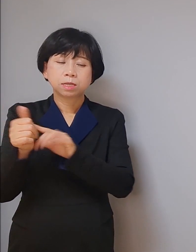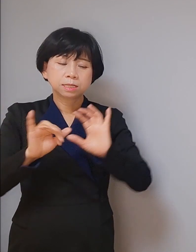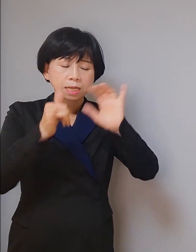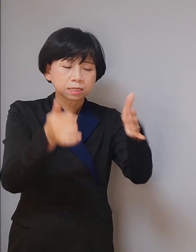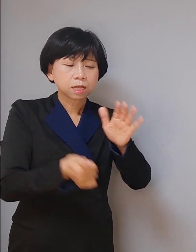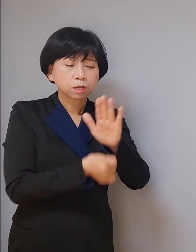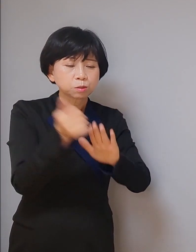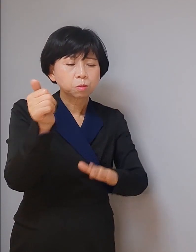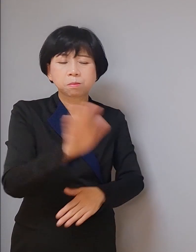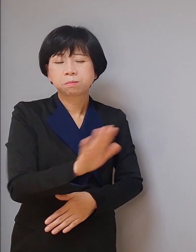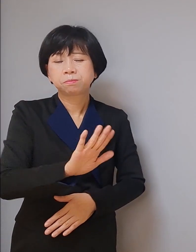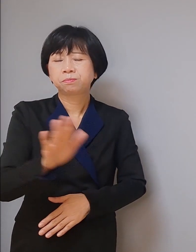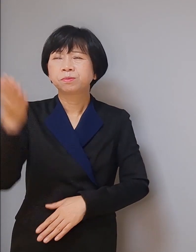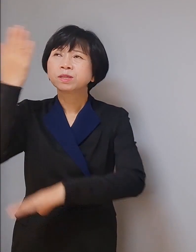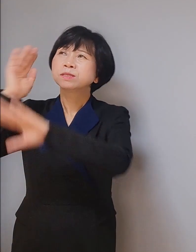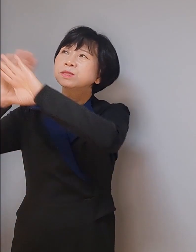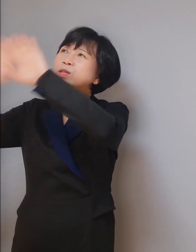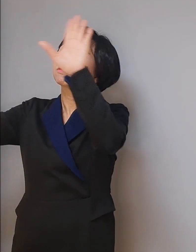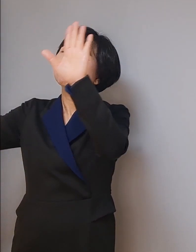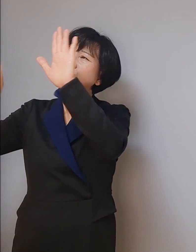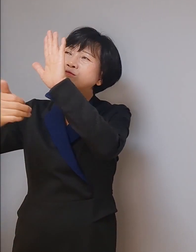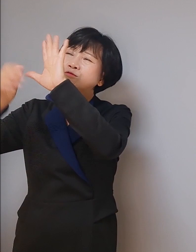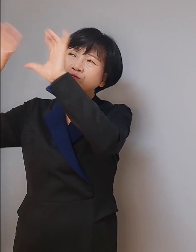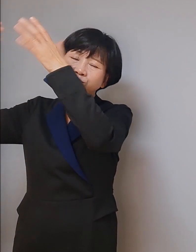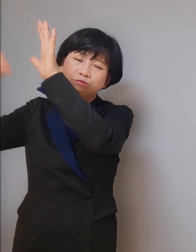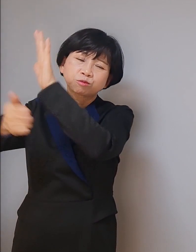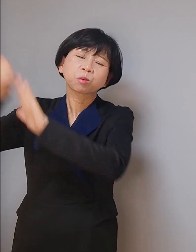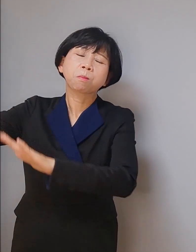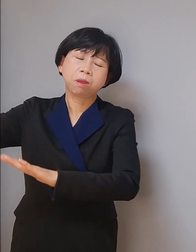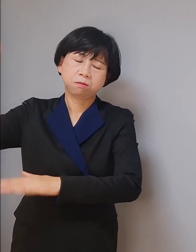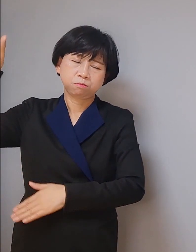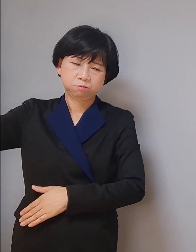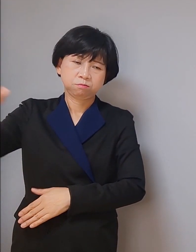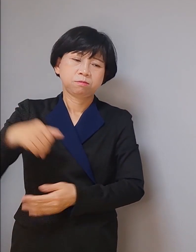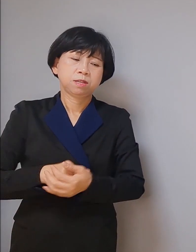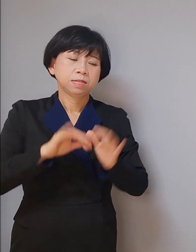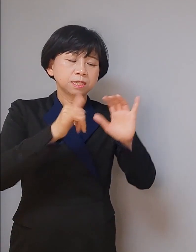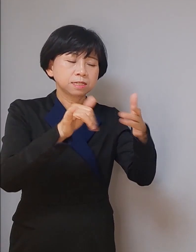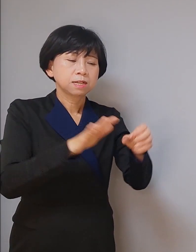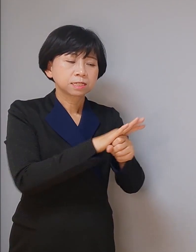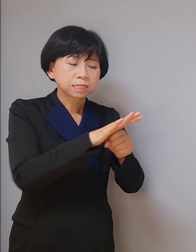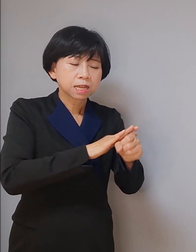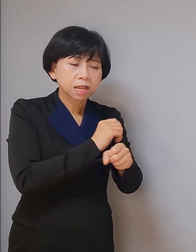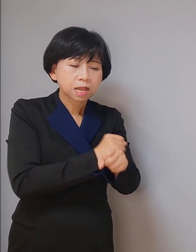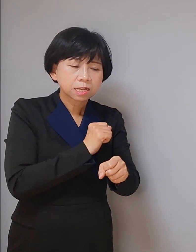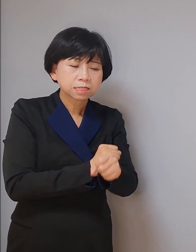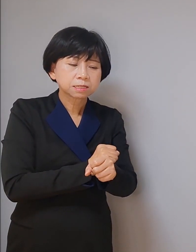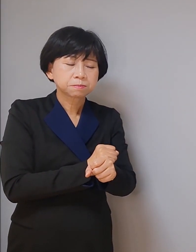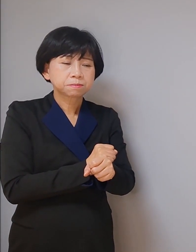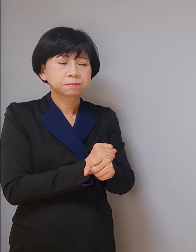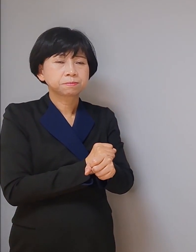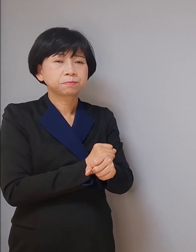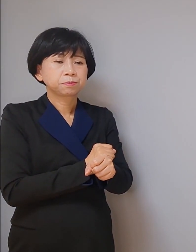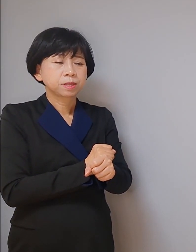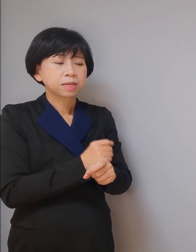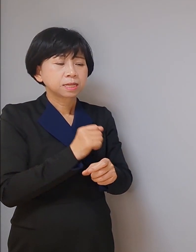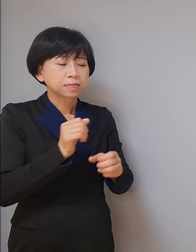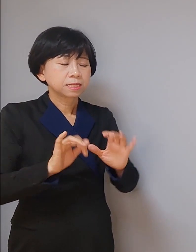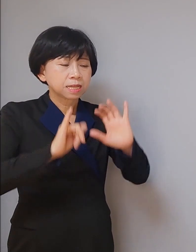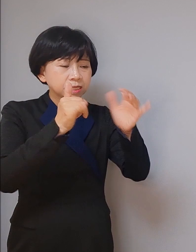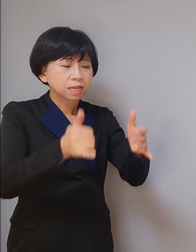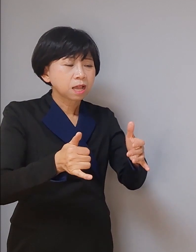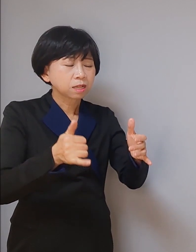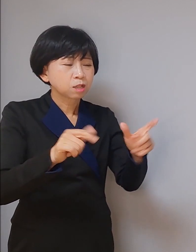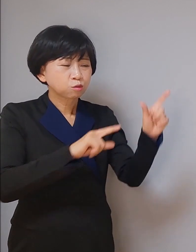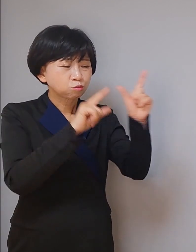한다 말했습니다. 이 세상을 더 사랑하게 하고 이 세상에서 더 누릴 것을